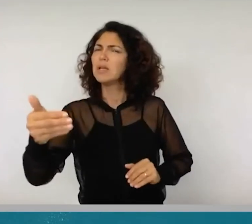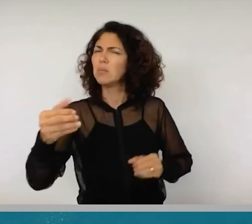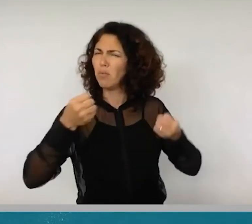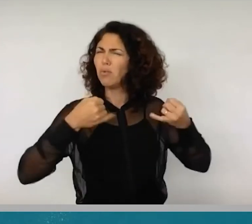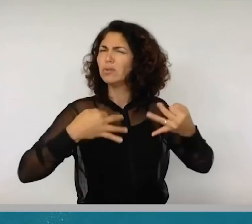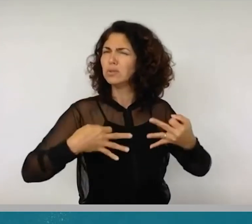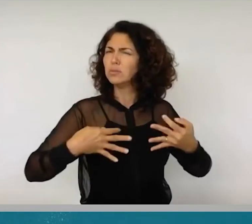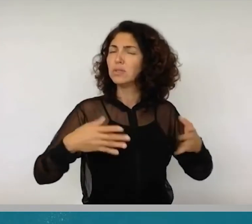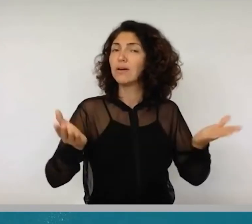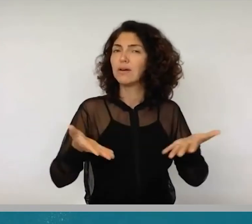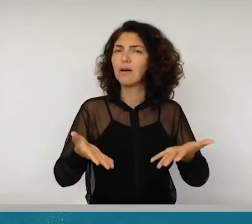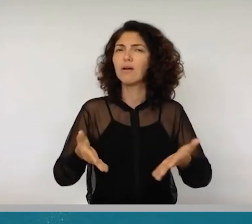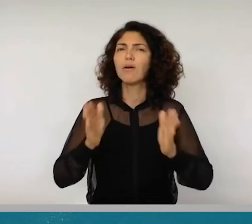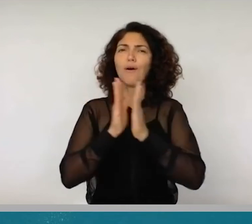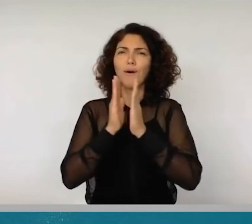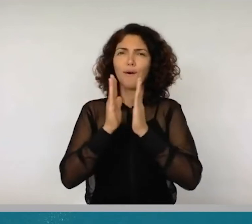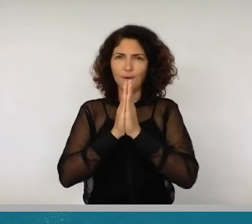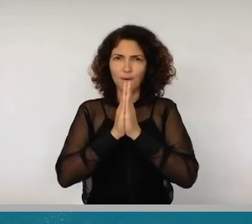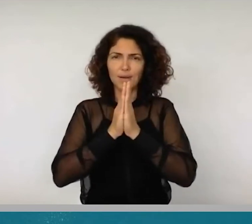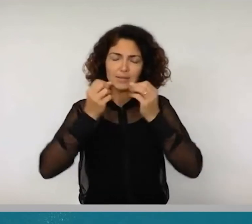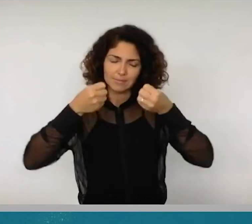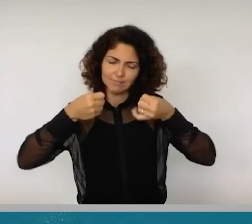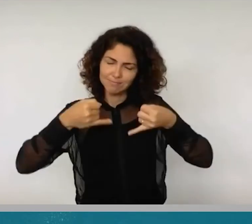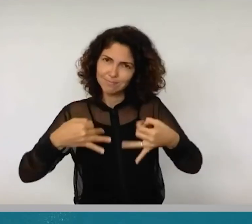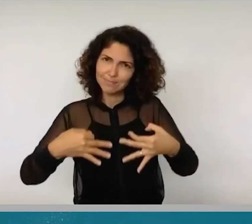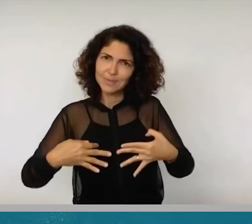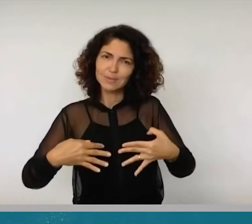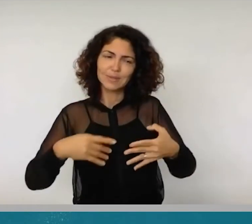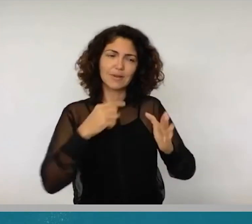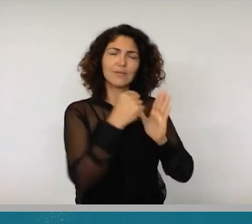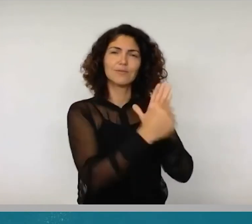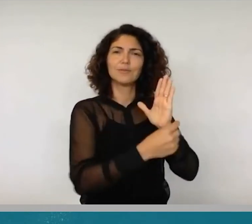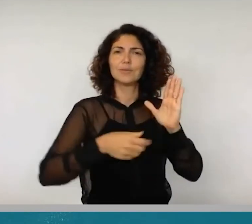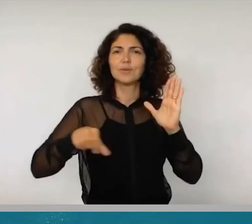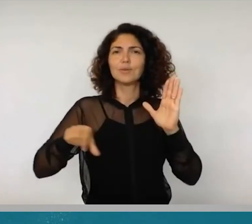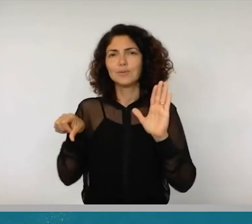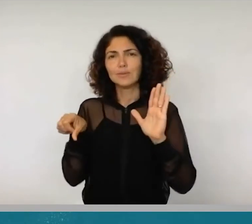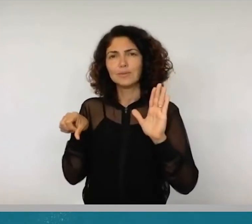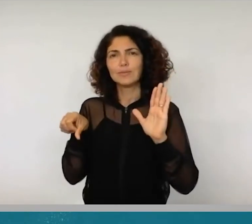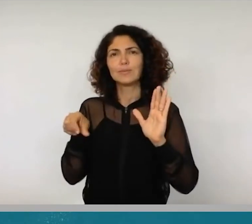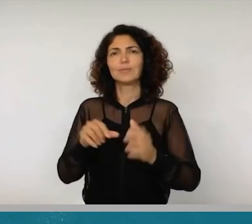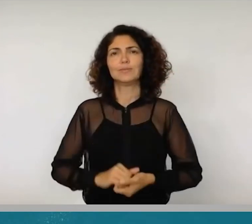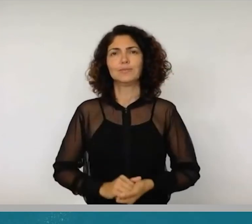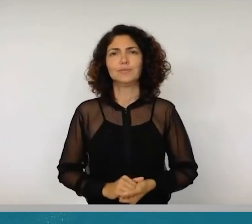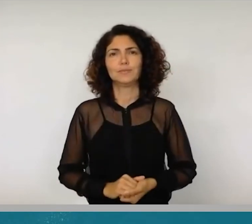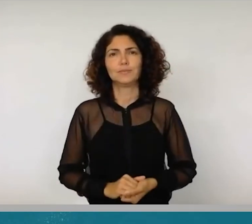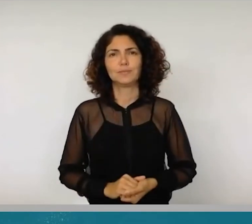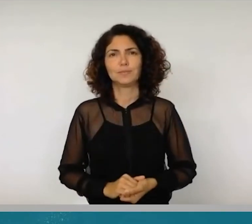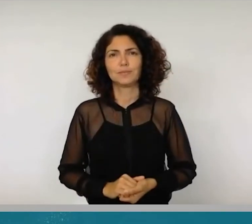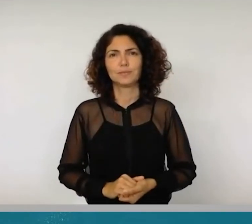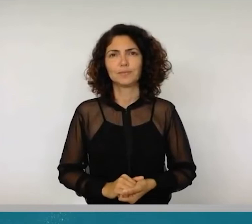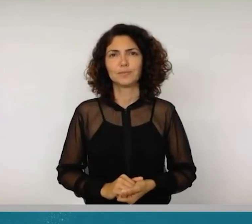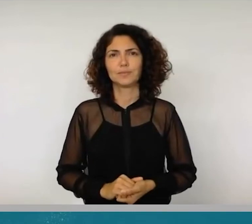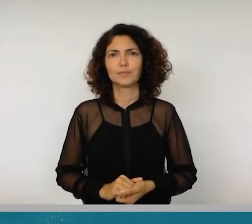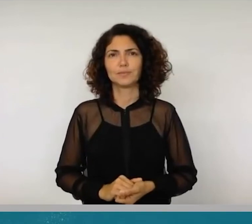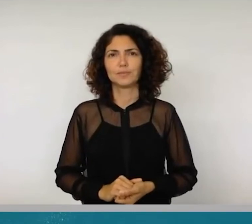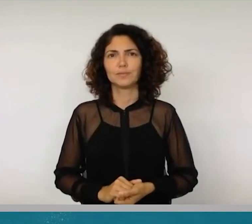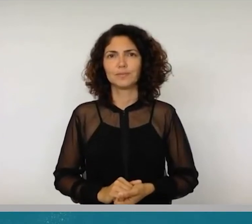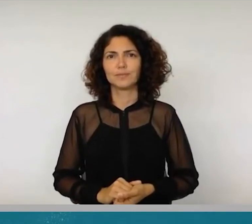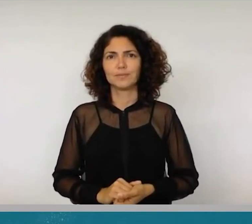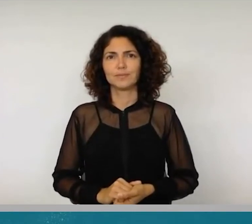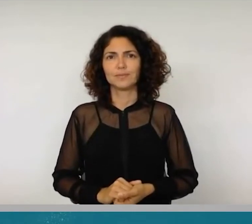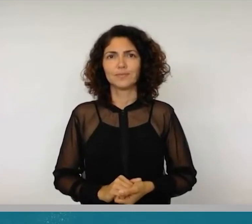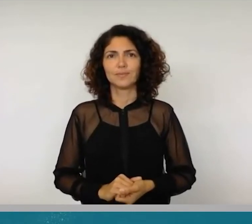oração. Voltar para o versículo 9. Vamos lá? Vamos ver se nesses poucos minutos eu consigo passar o meu